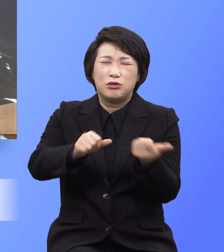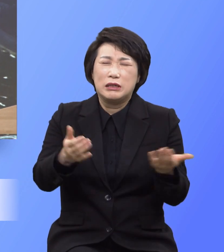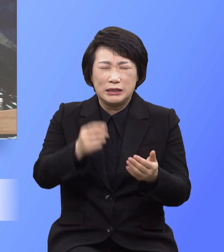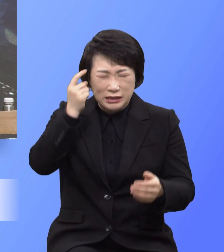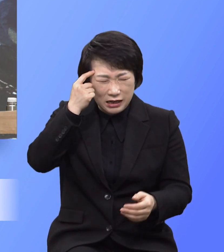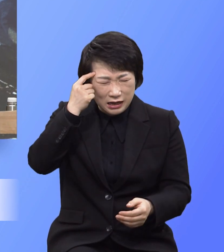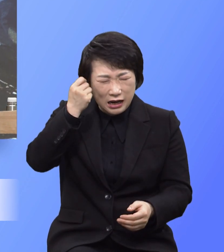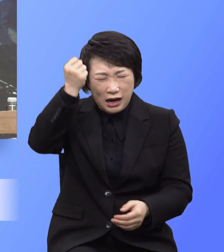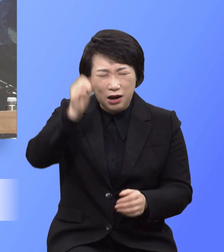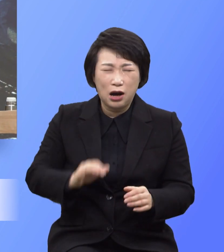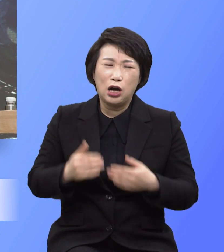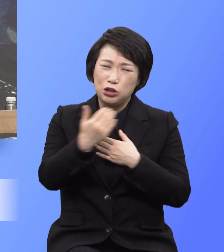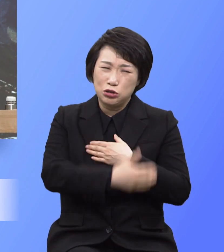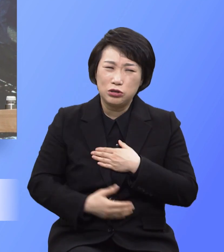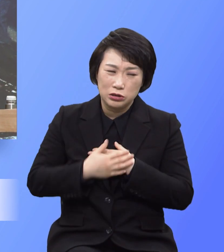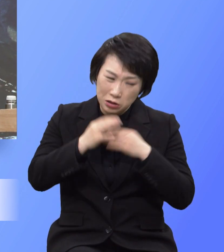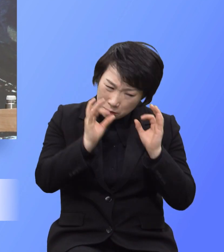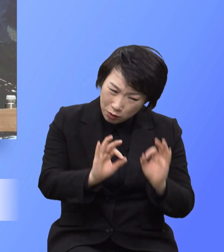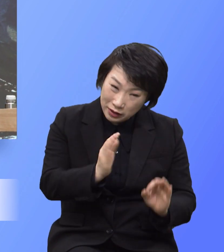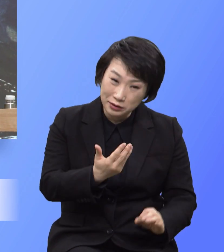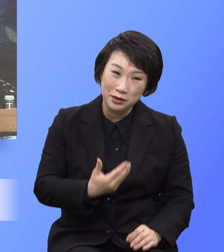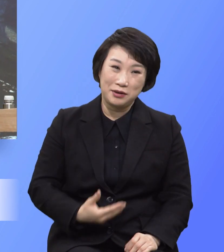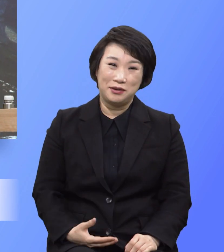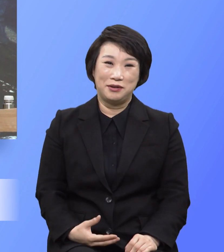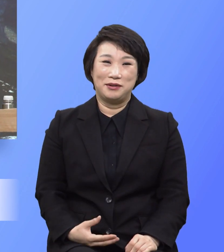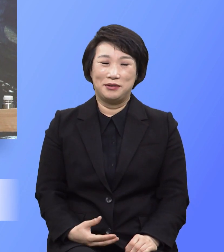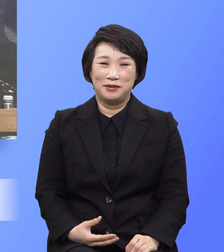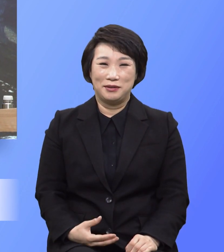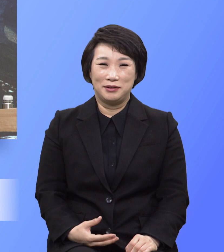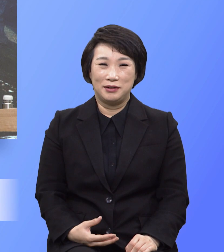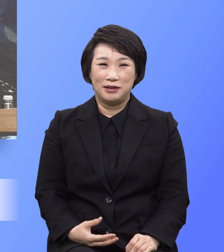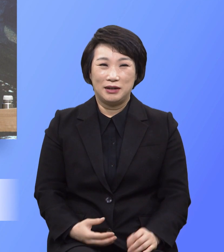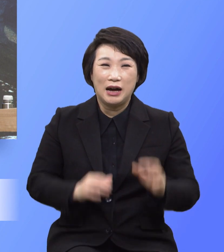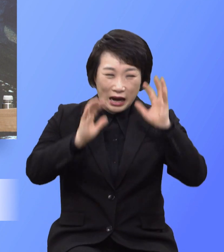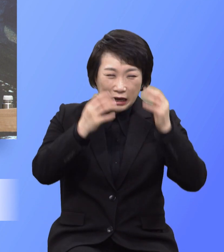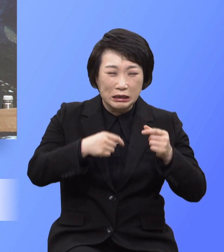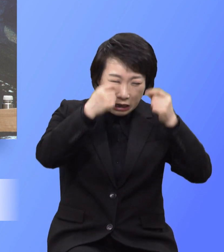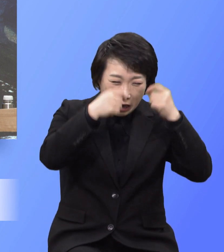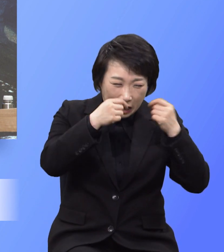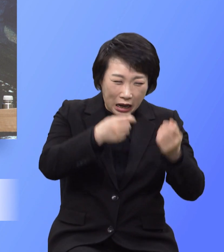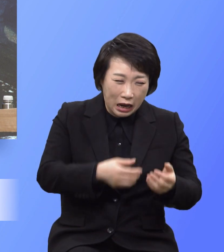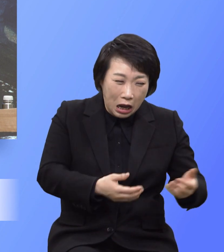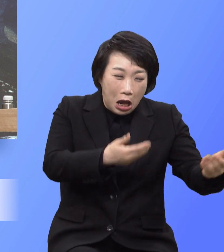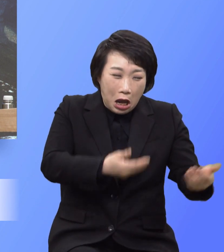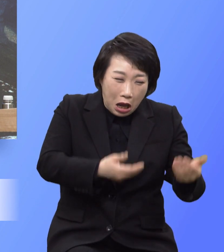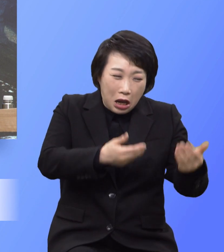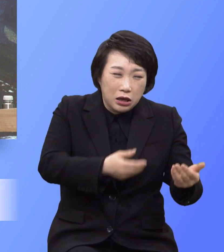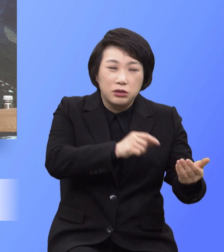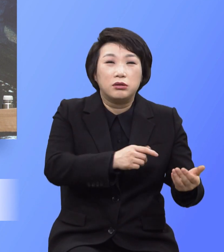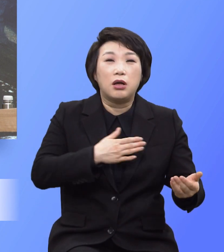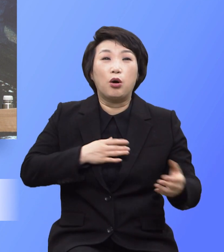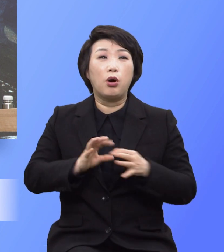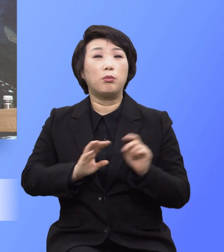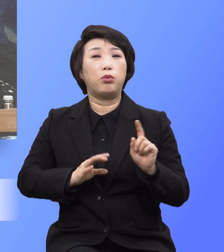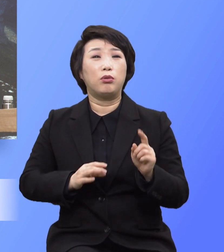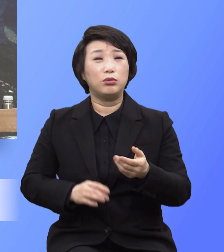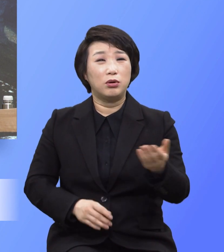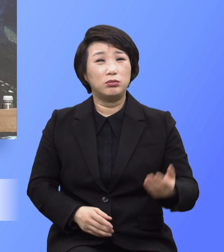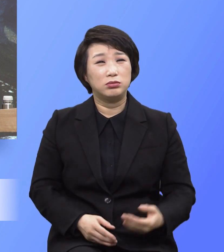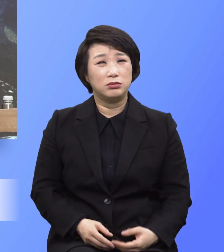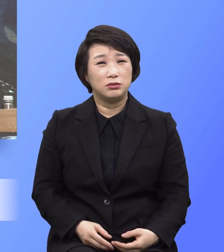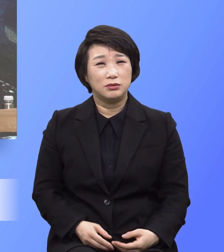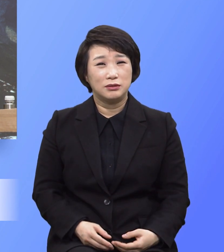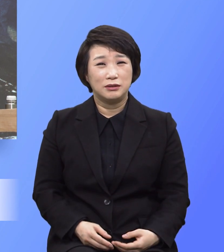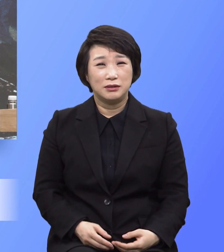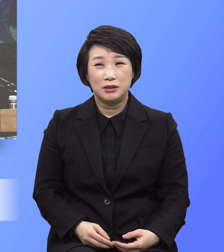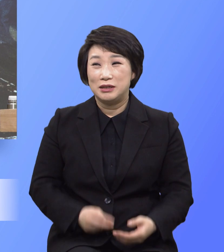생각하면서 육신을 보는 것이지 애기 우는 것이다 고본 상관 있어요. 응?